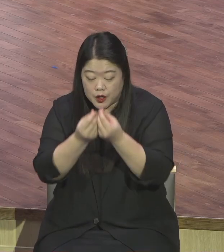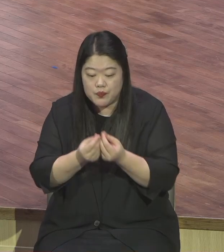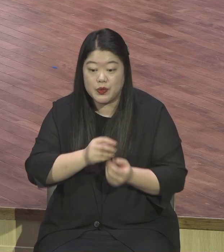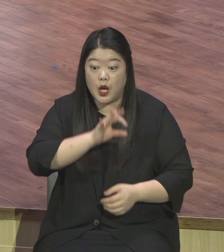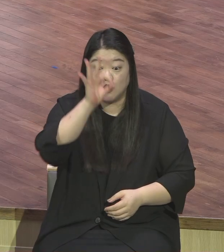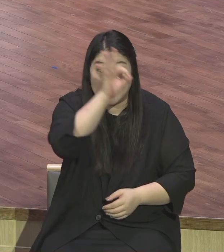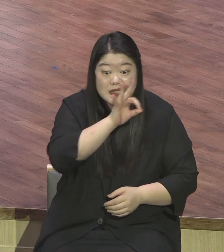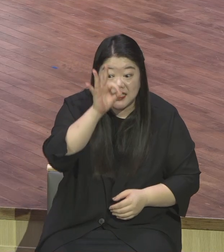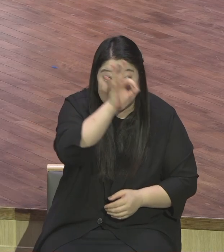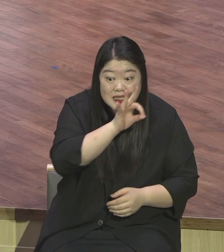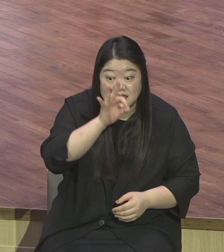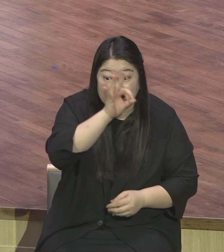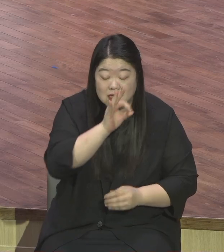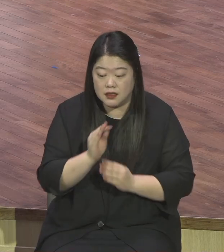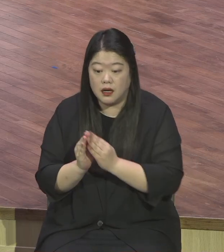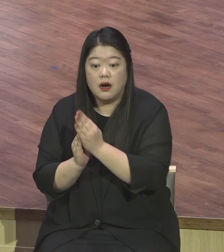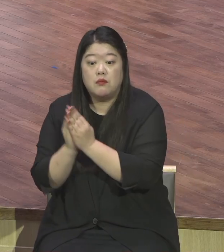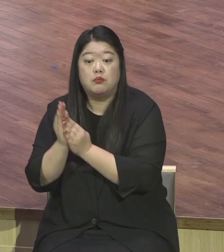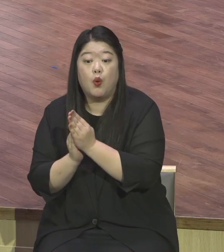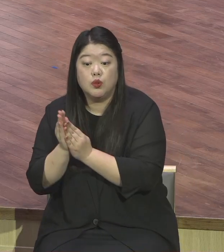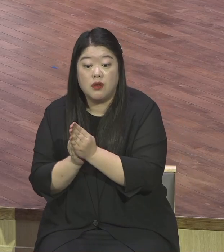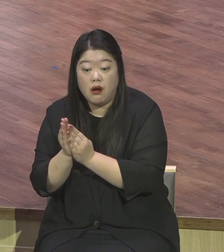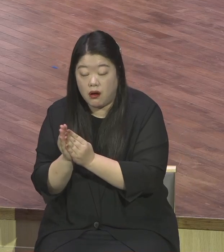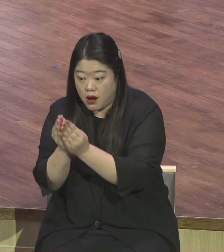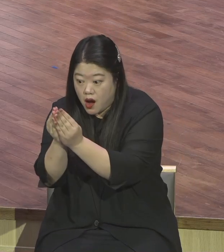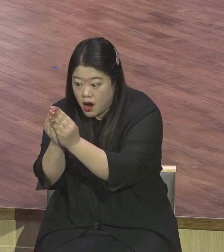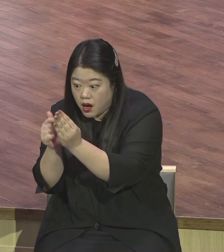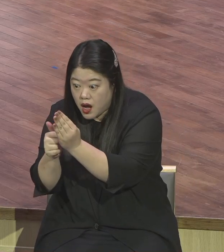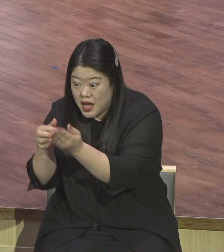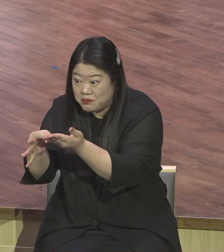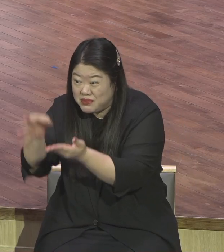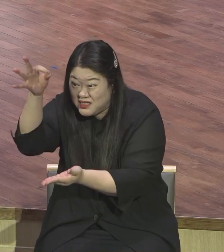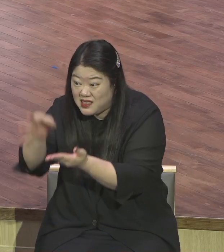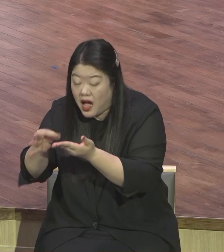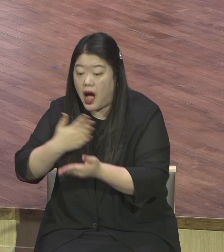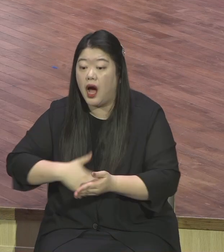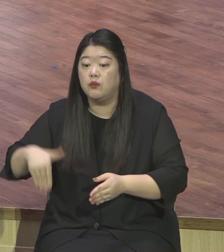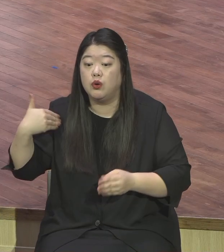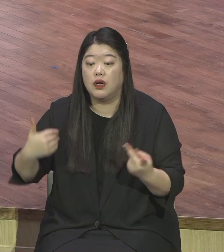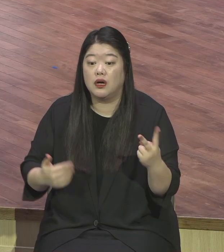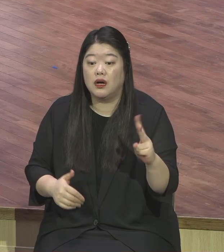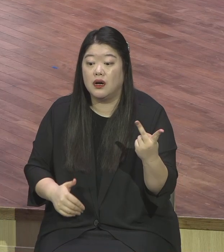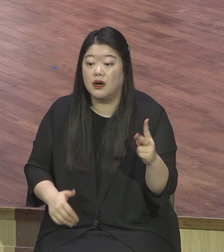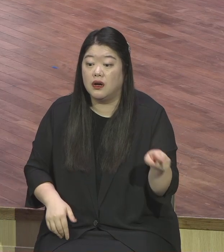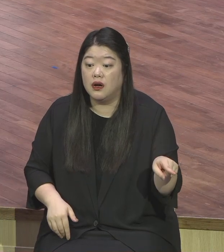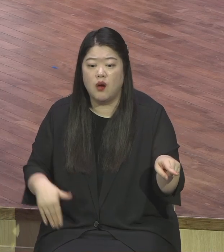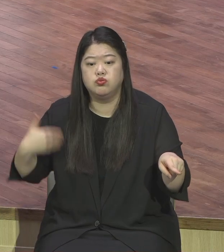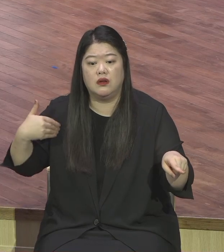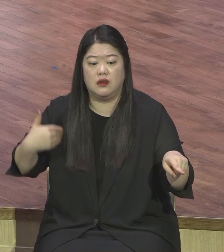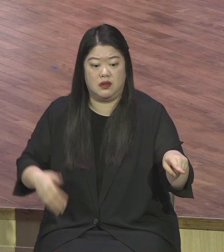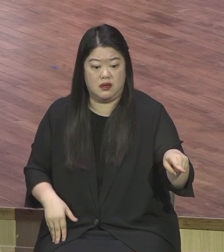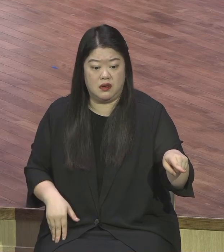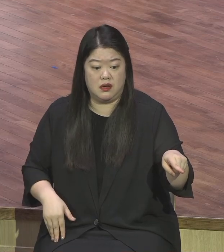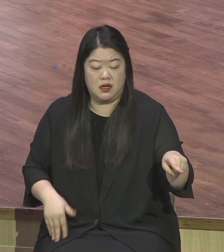던져도 돼지가 진주인지 뭔지 압니까? 모르잖아요. 그런 식이다. 그 정도로 모릅니다.